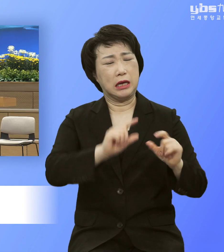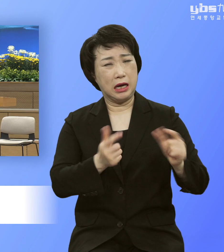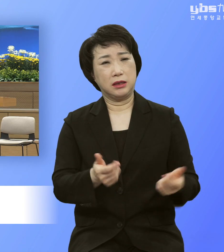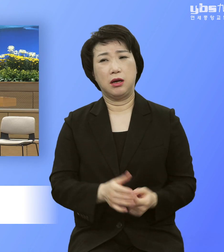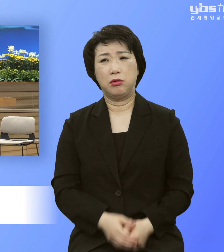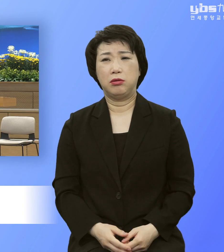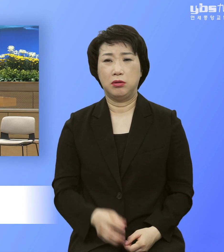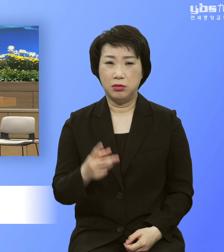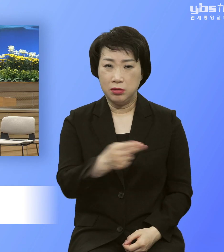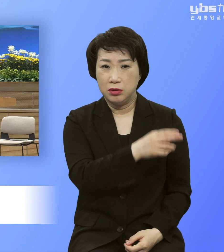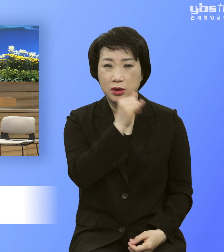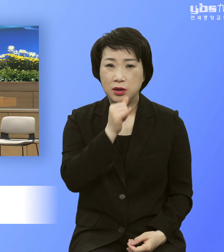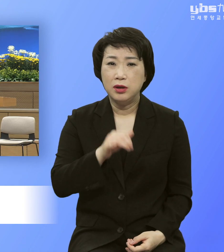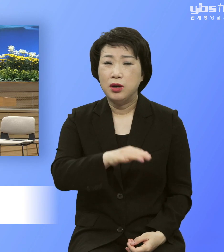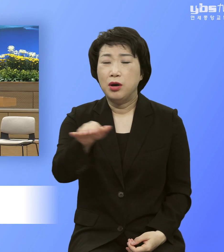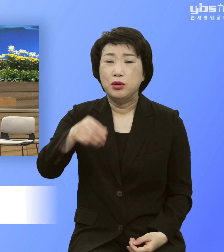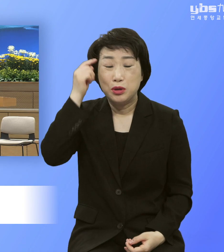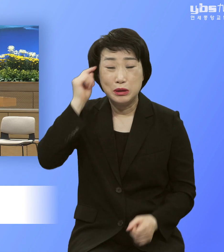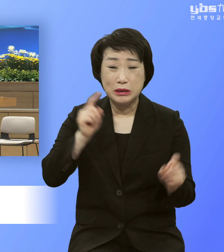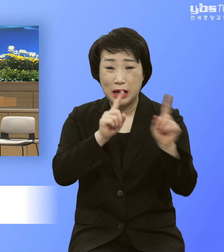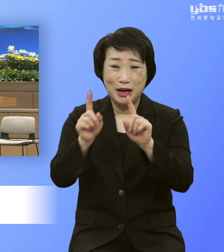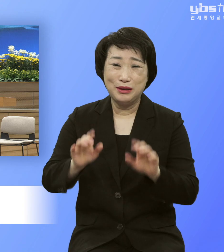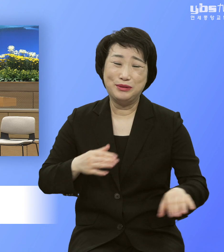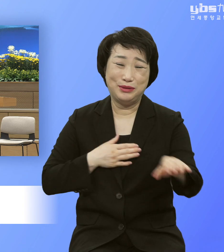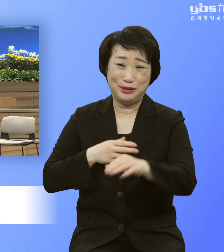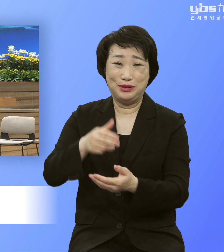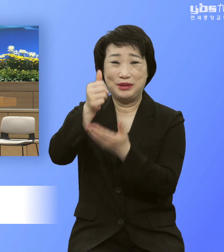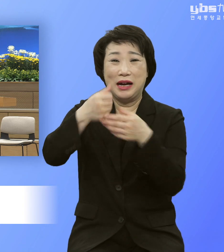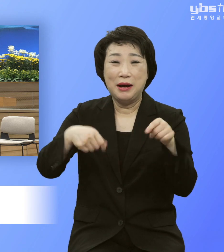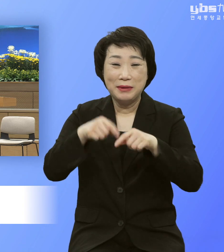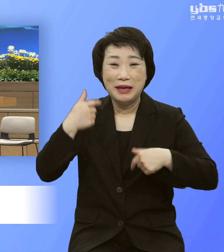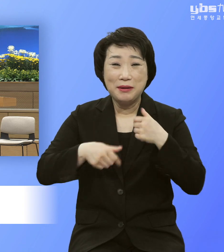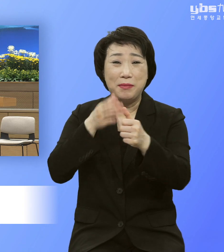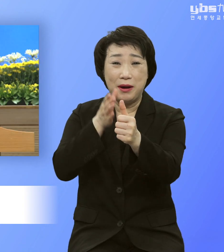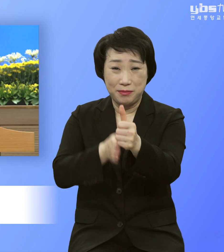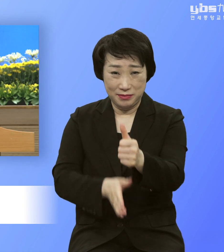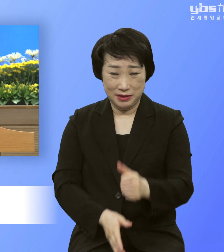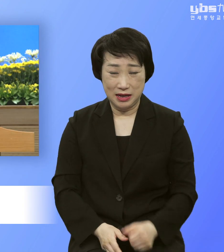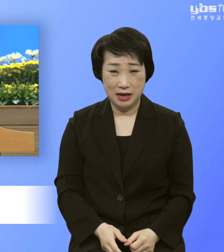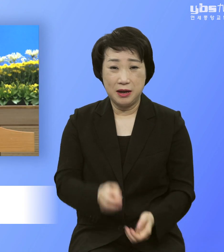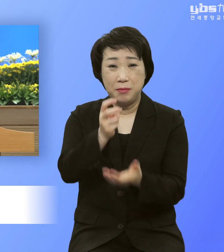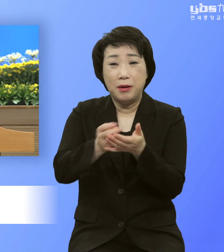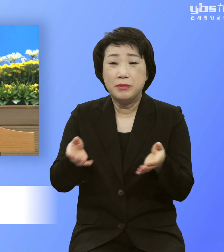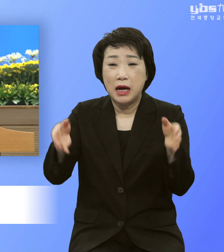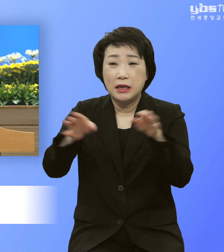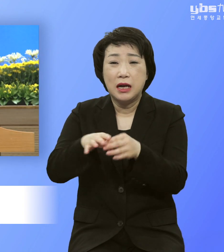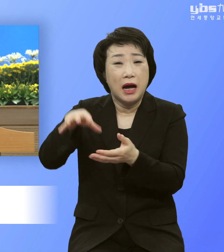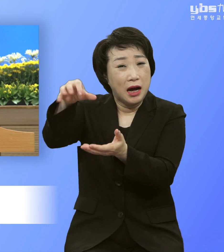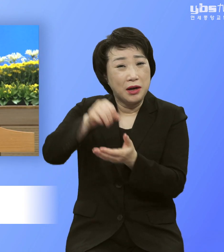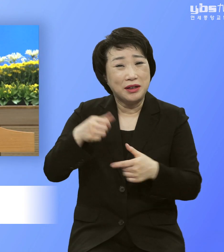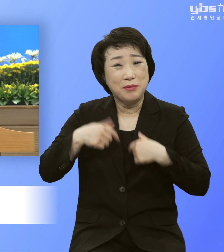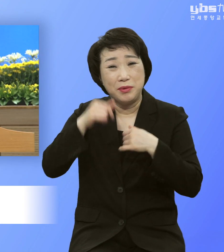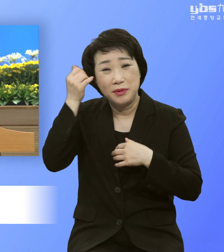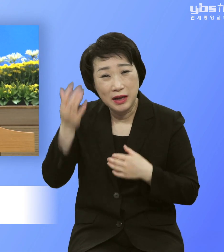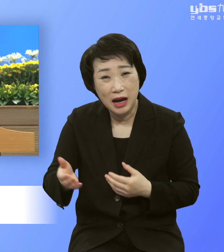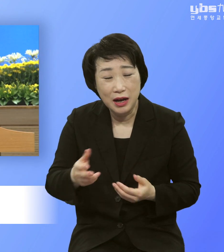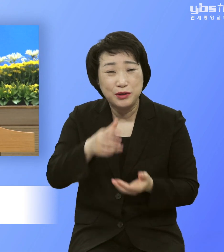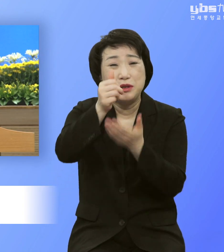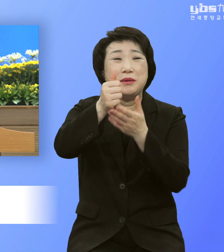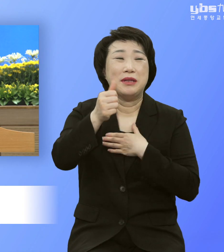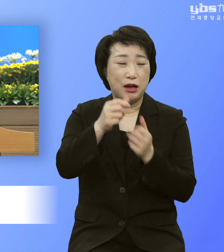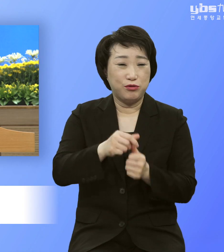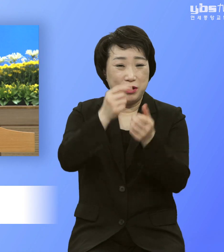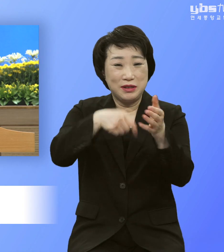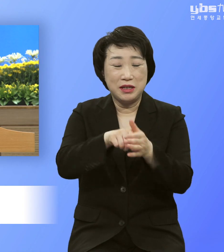우리 정신 차려야 돼. 우리는 주로 기뻐해야 돼. 법궤가 오는 것이 기쁘겠어요? 주가 나오에